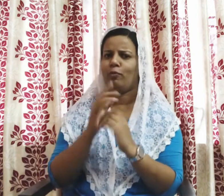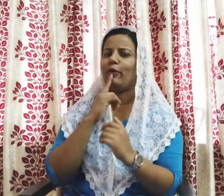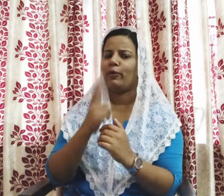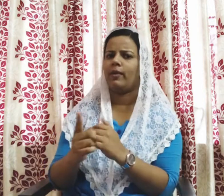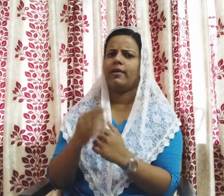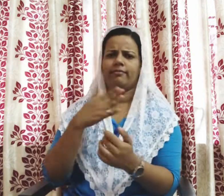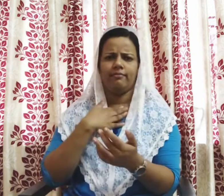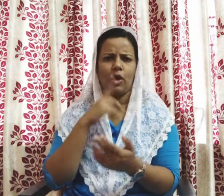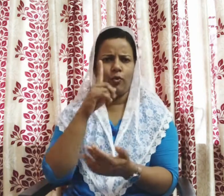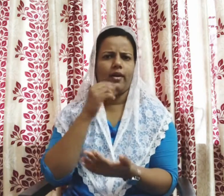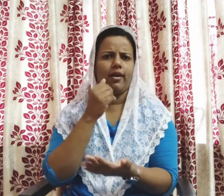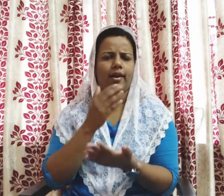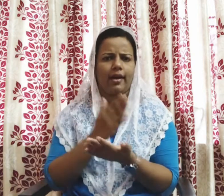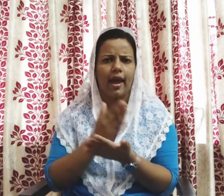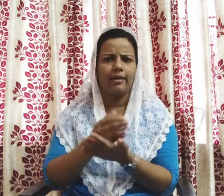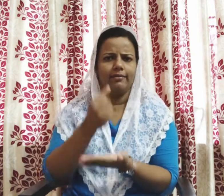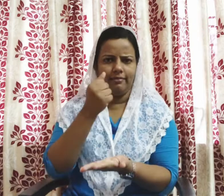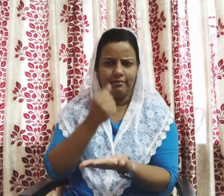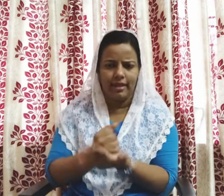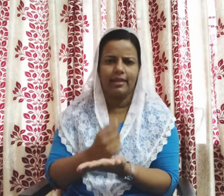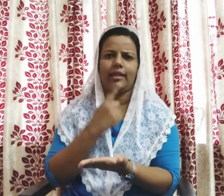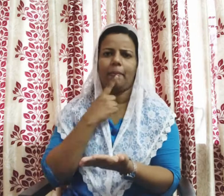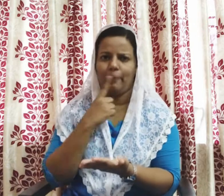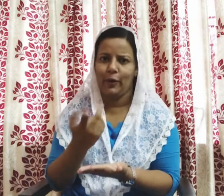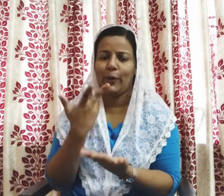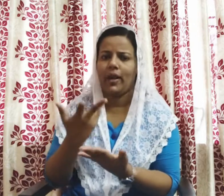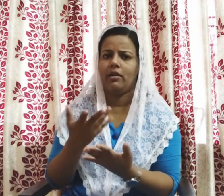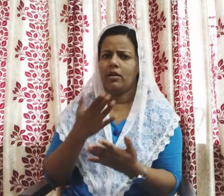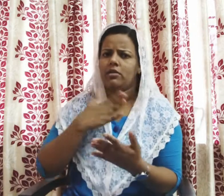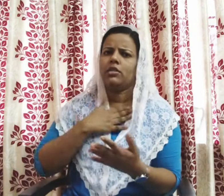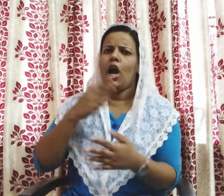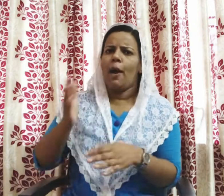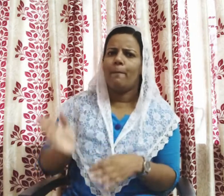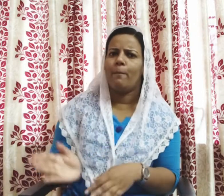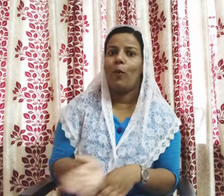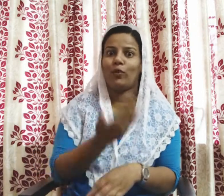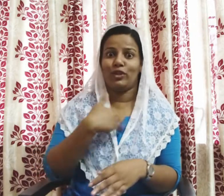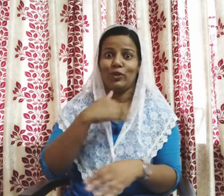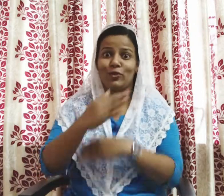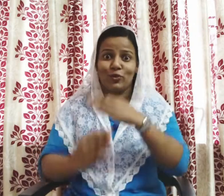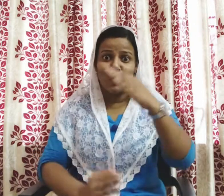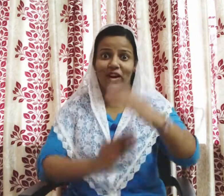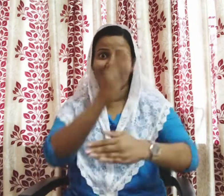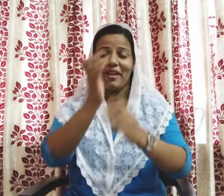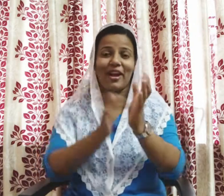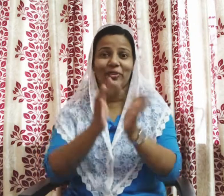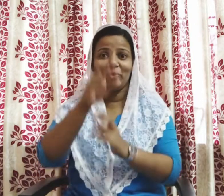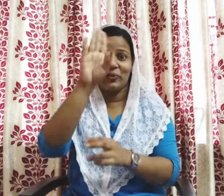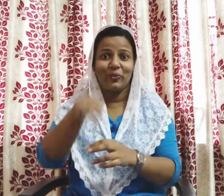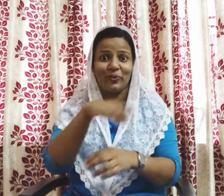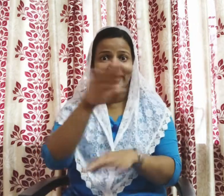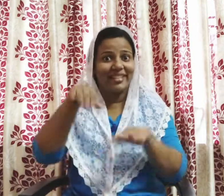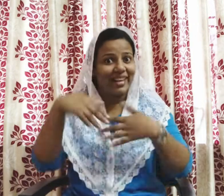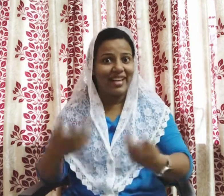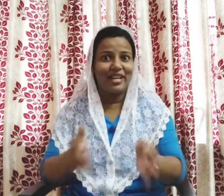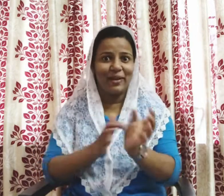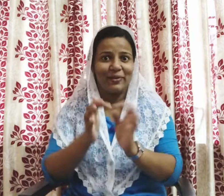ഞാൻ നിങ്ങളോട് സത്യം പറയുന്നു ഞാൻ പോകുന്നത് നിങ്ങൾക്ക് പ്രയോജനം. ഇവർ യേശു പോകുന്നതോർത്ത് ഭാരപ്പെട്ടിരിക്കുക. യേശു സ്വർഗാരോഹണം ചെയ്യുന്നതും യേശുവിൻ്റെ കഷ്ടാനുഭവത്തെക്കുറിച്ചൊക്കെ